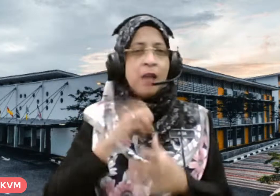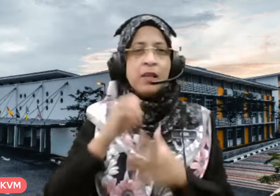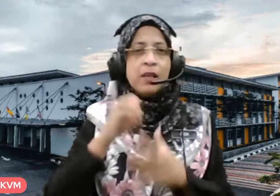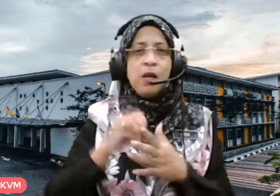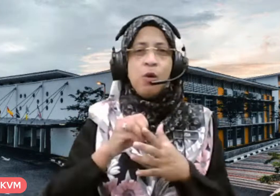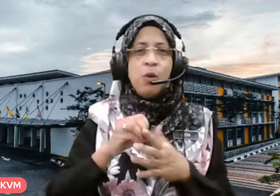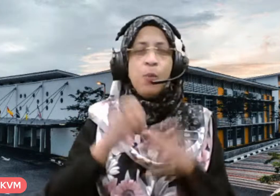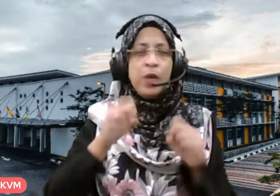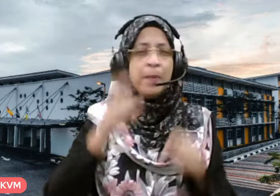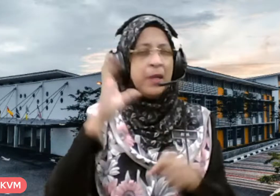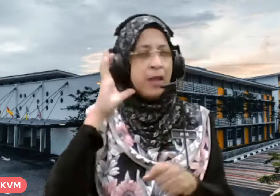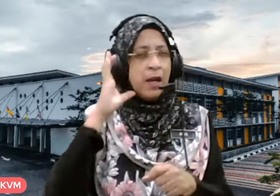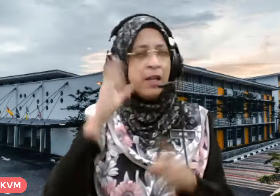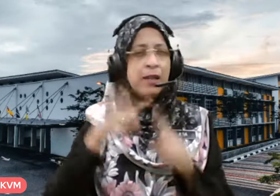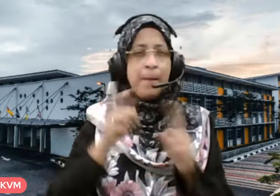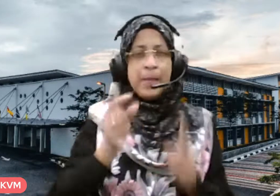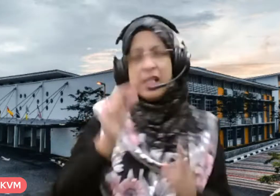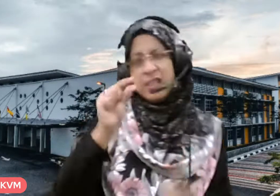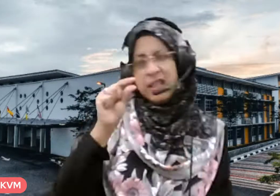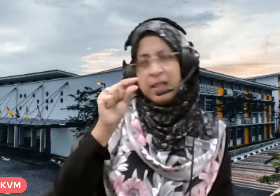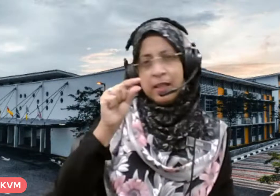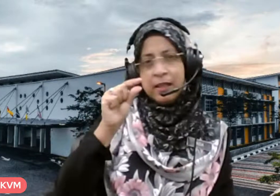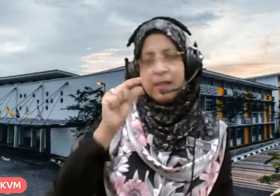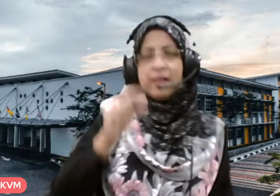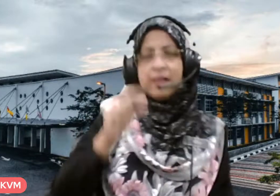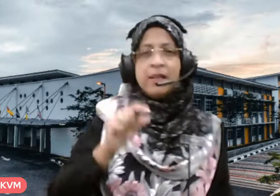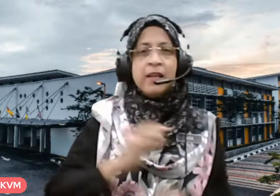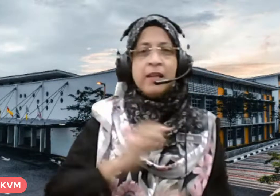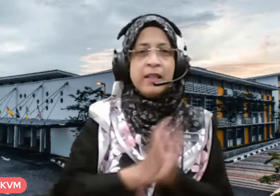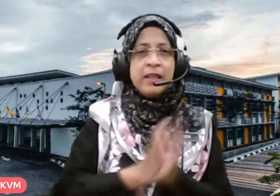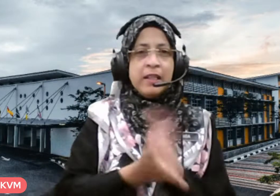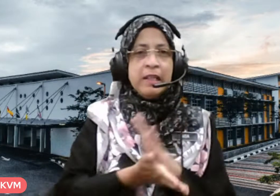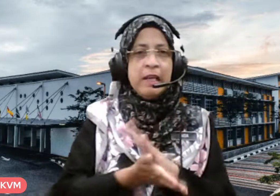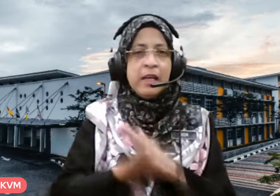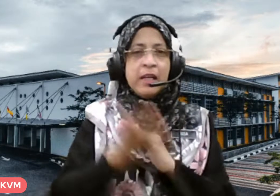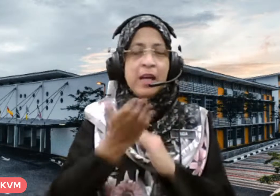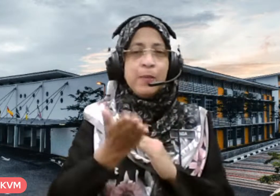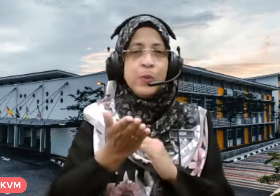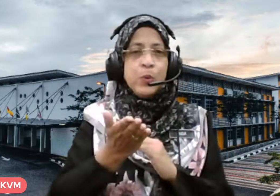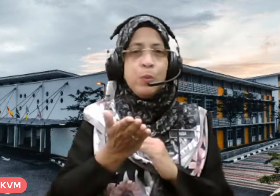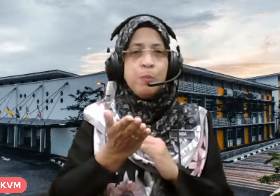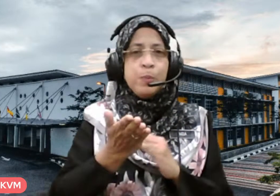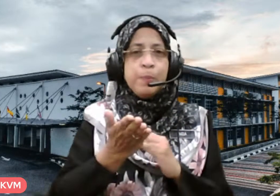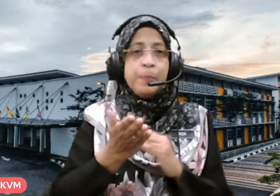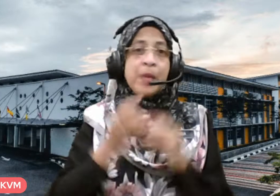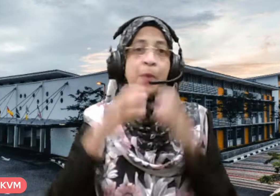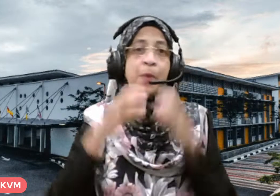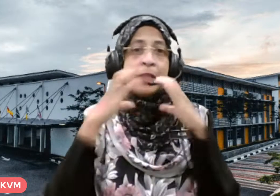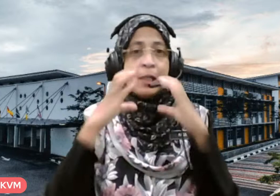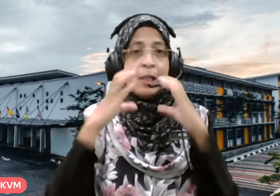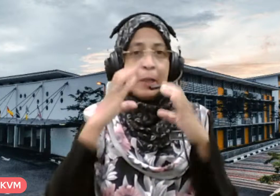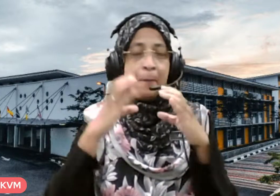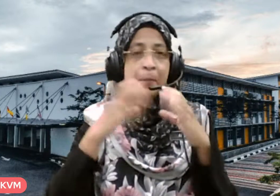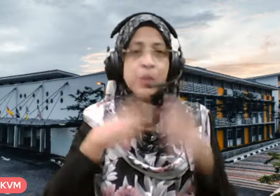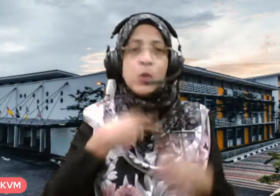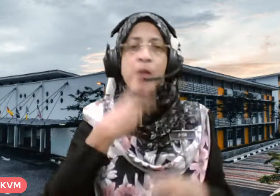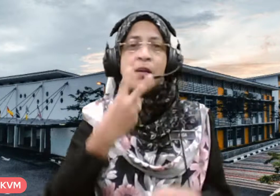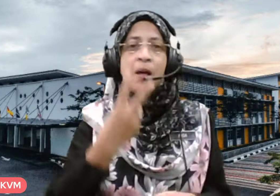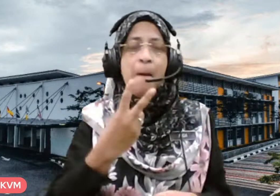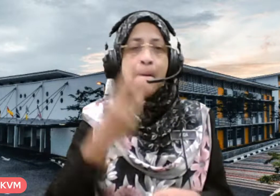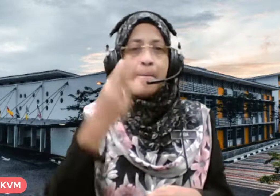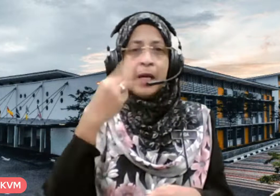atau boleh menengah tapi sedikit Nah jadi kamu tak boleh bercakap